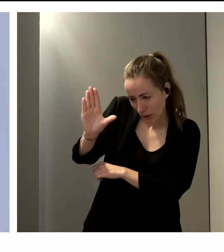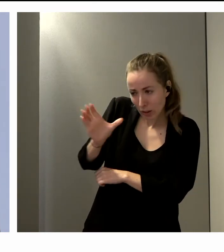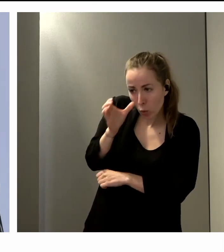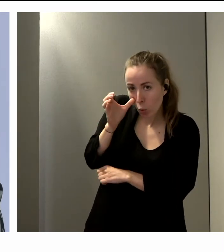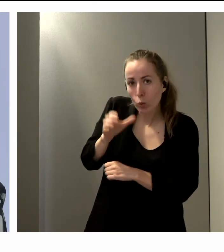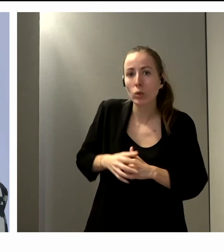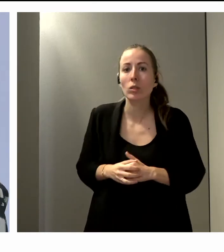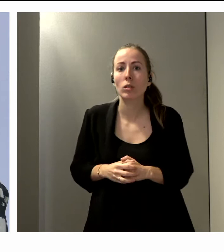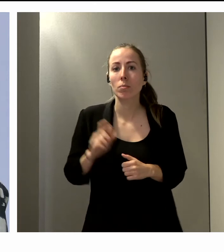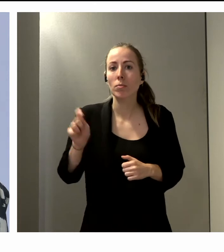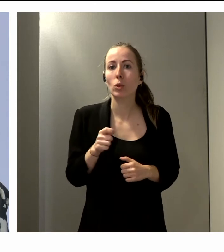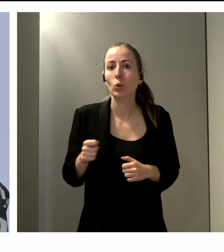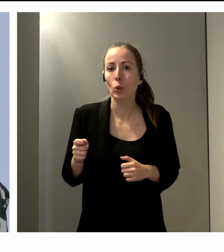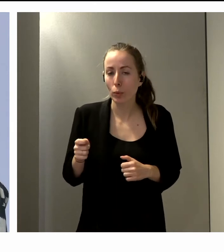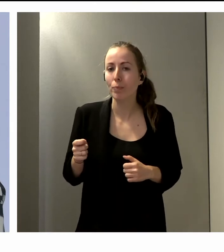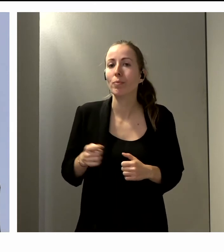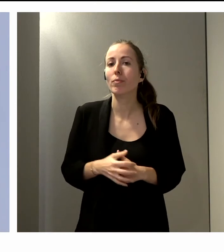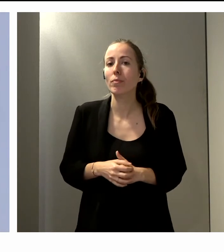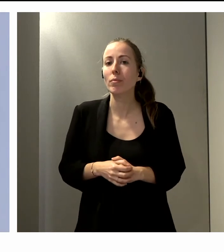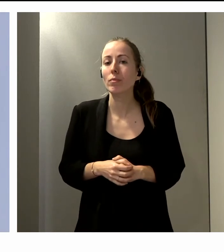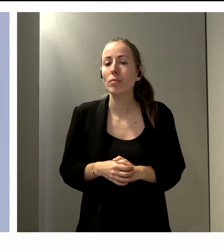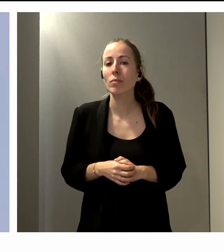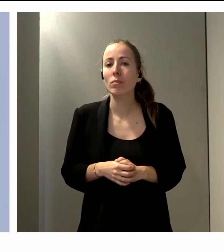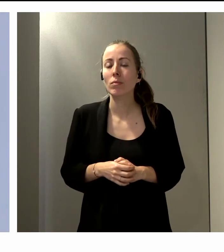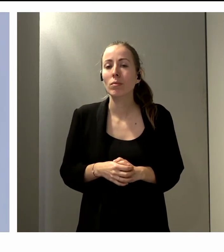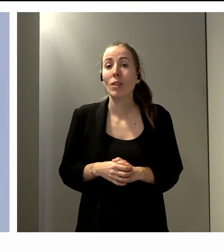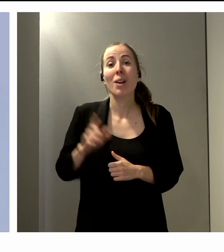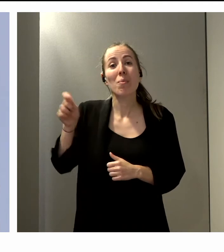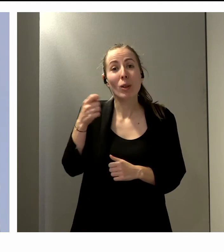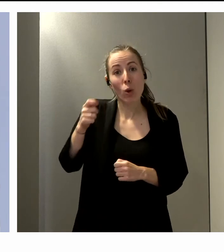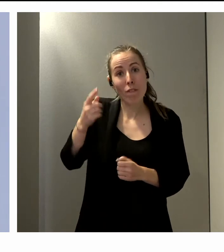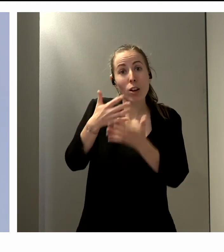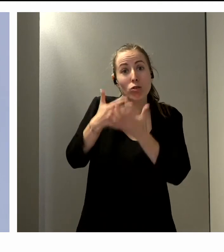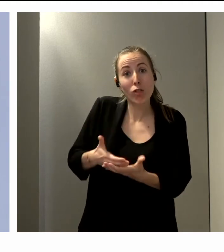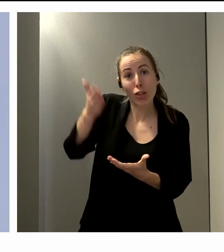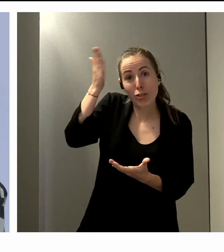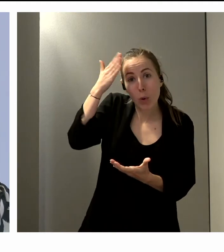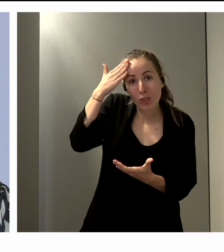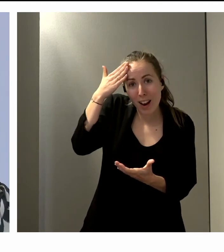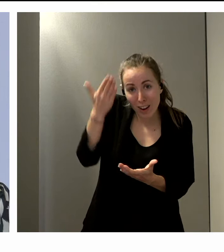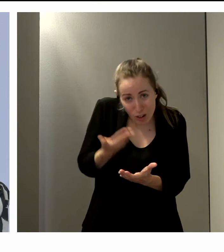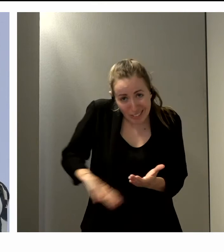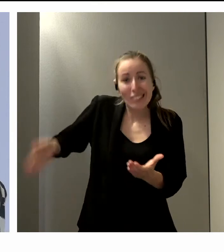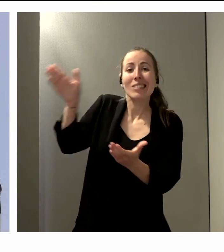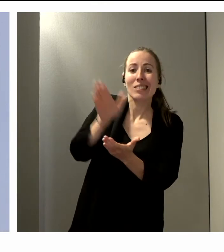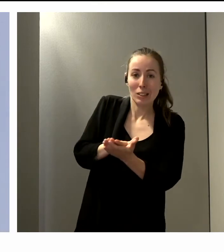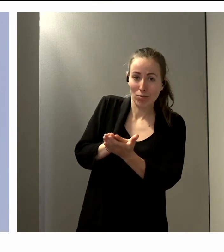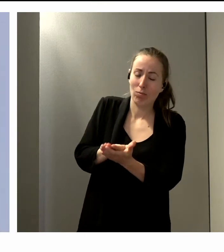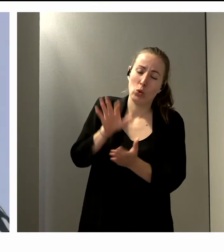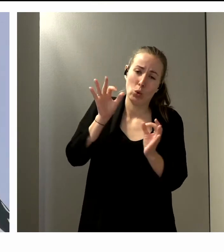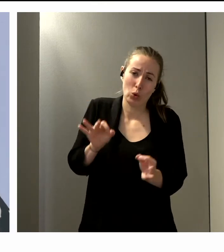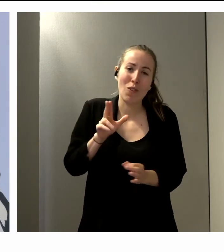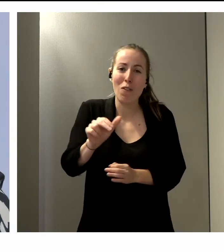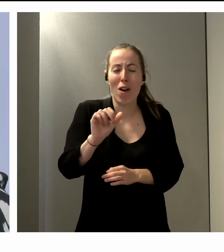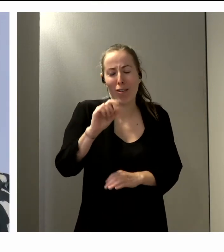et puis d'avoir aussi, bien évidemment, évoqué la question de la charge mentale et de la double charge mentale. On aura probablement